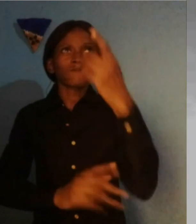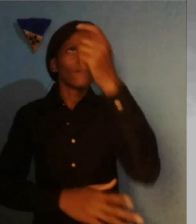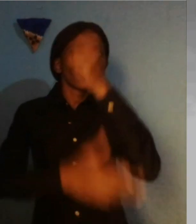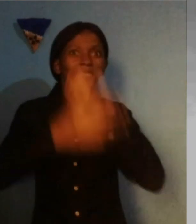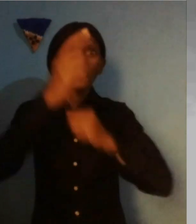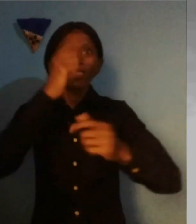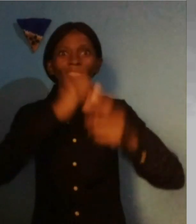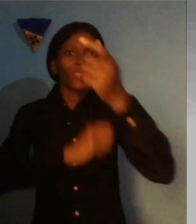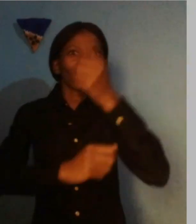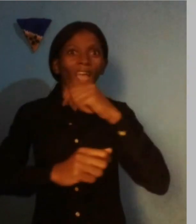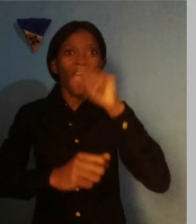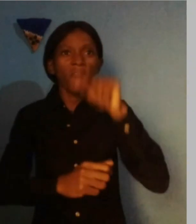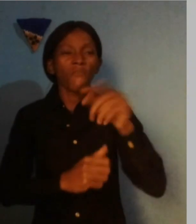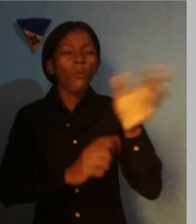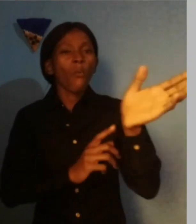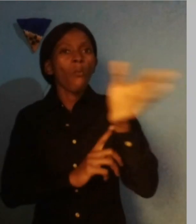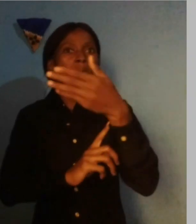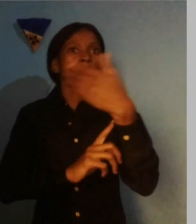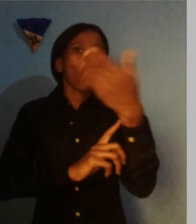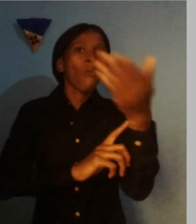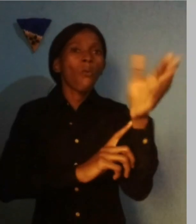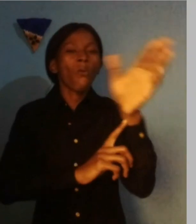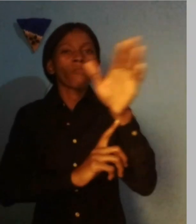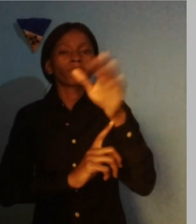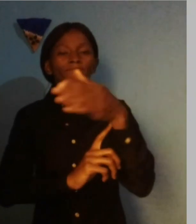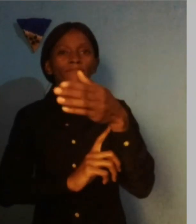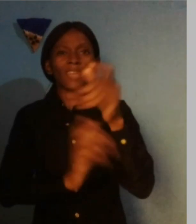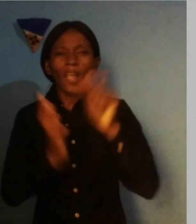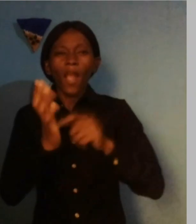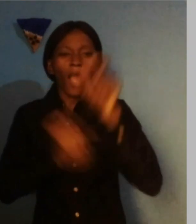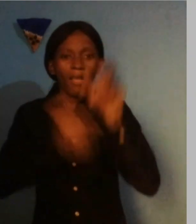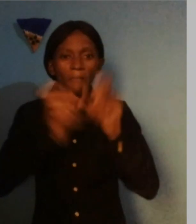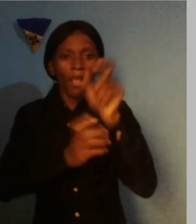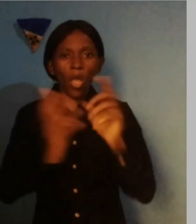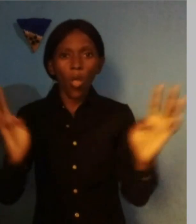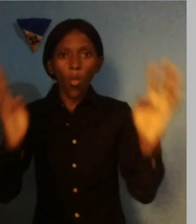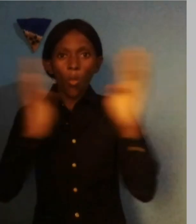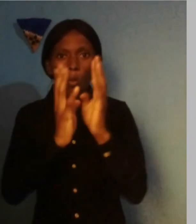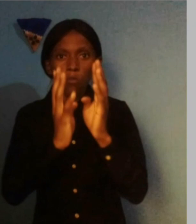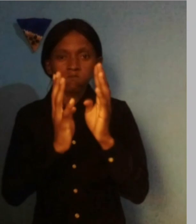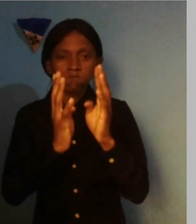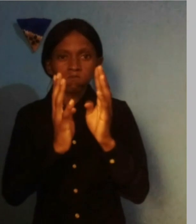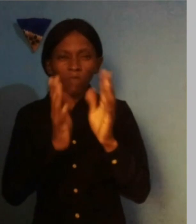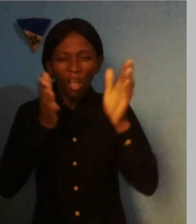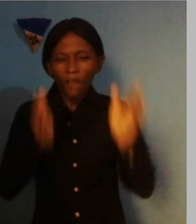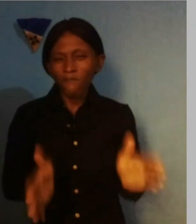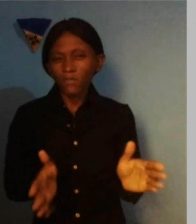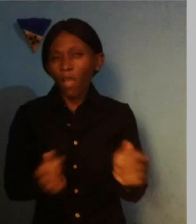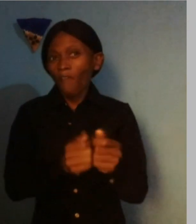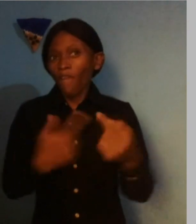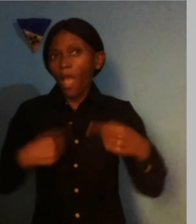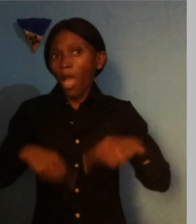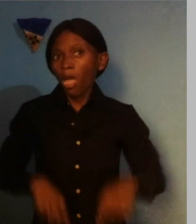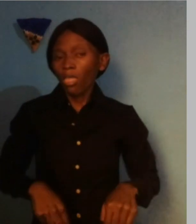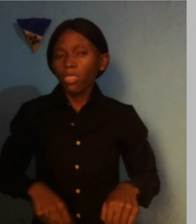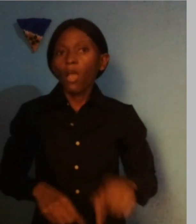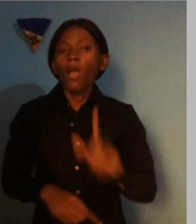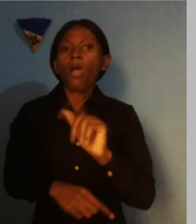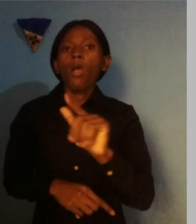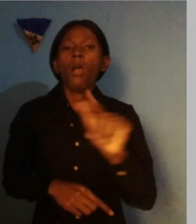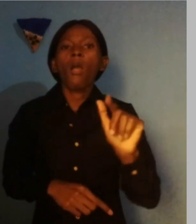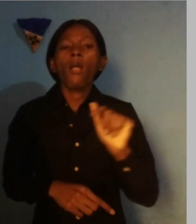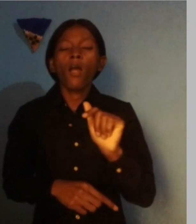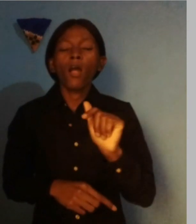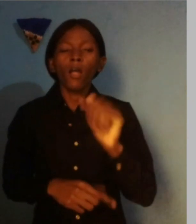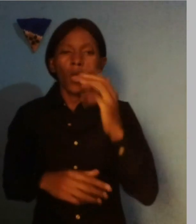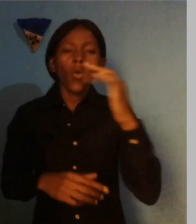flotte libre dans les situations officielles aussi. Quand on chante l'hymne national, tout le monde doit